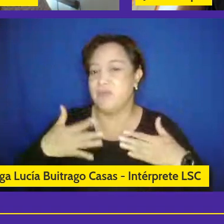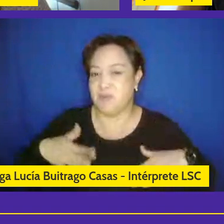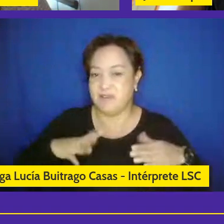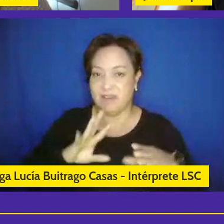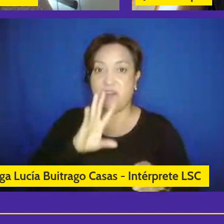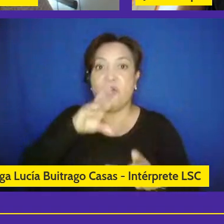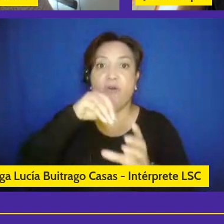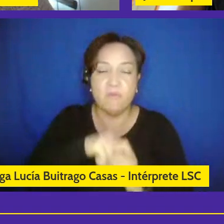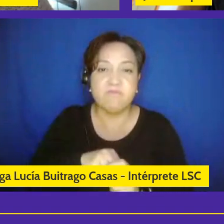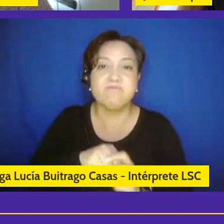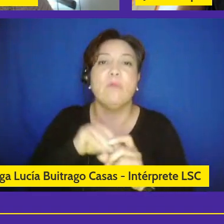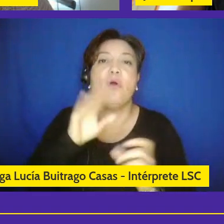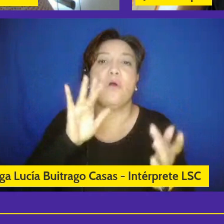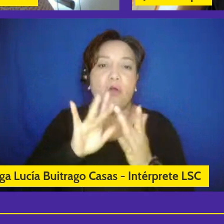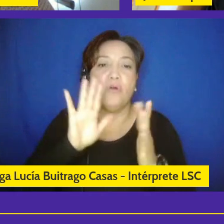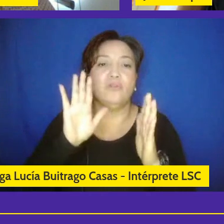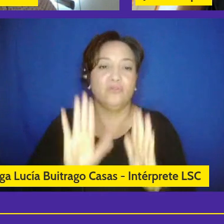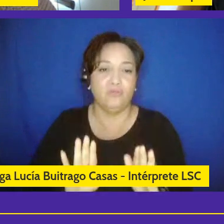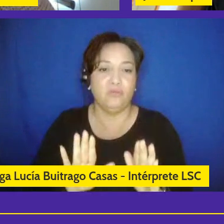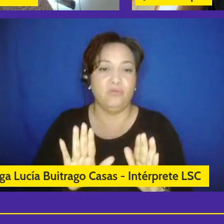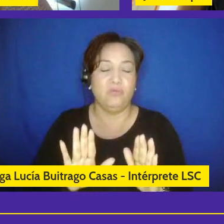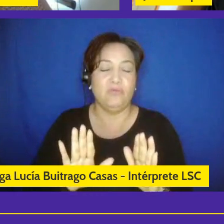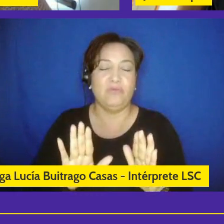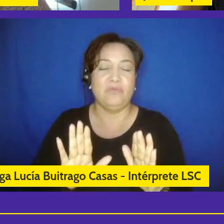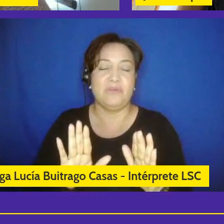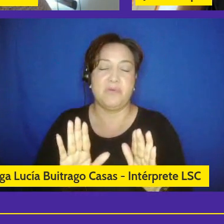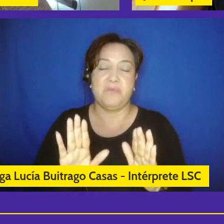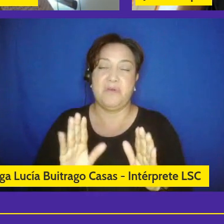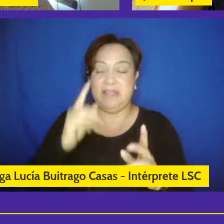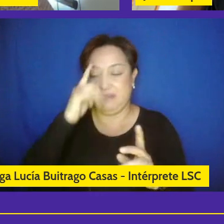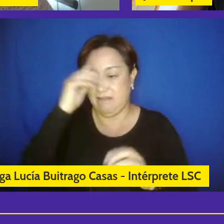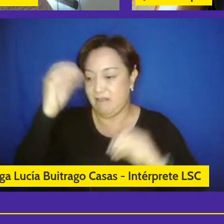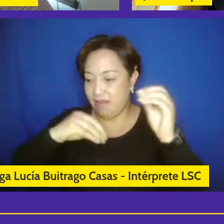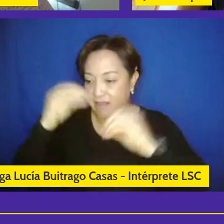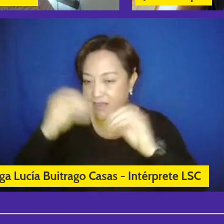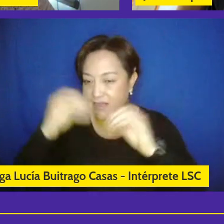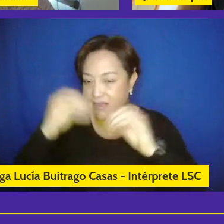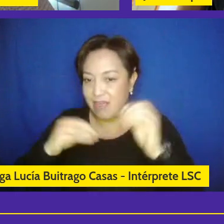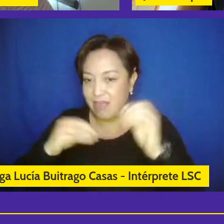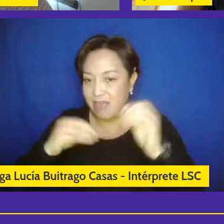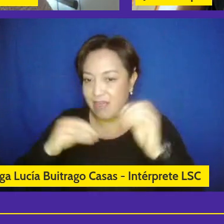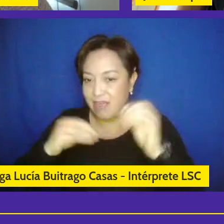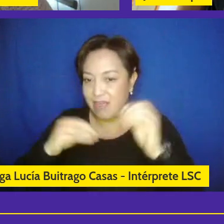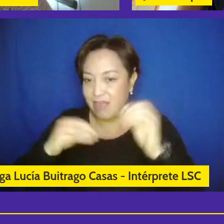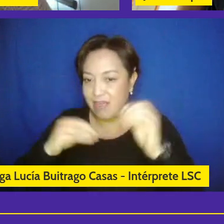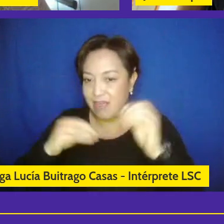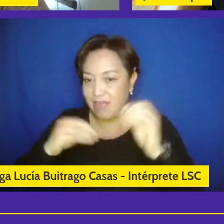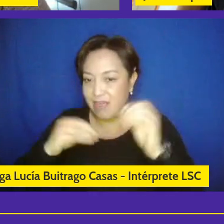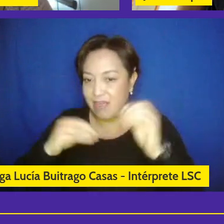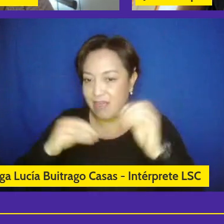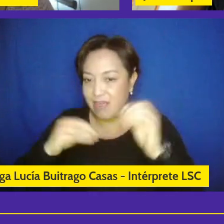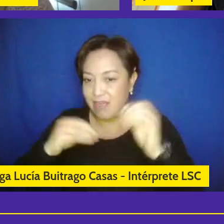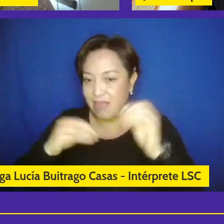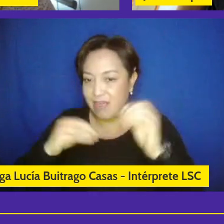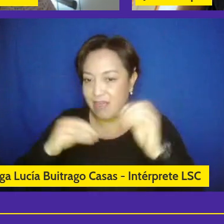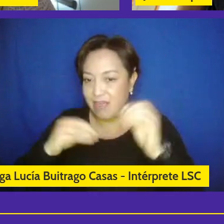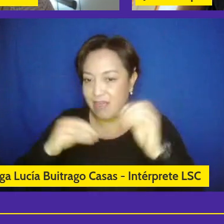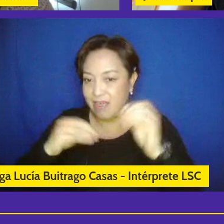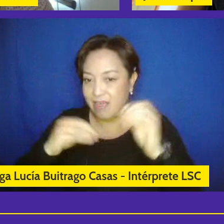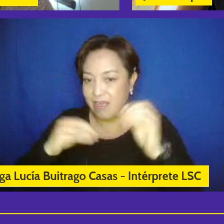esta odisea de hacer una película en Latinoamérica y pues puntualmente acá en